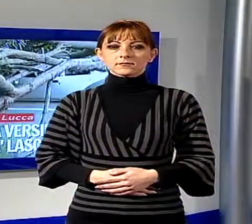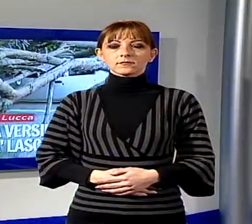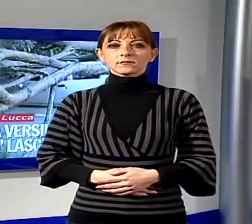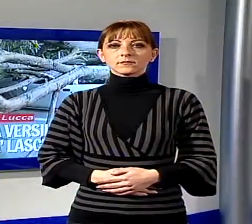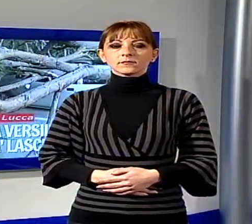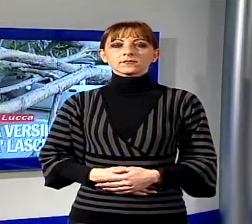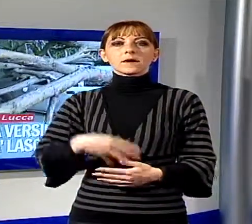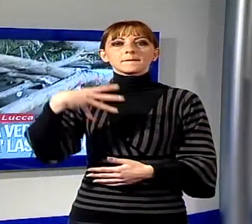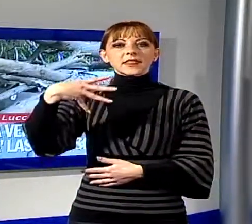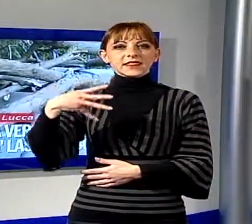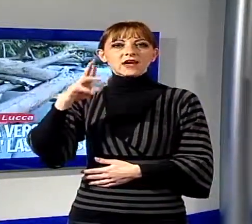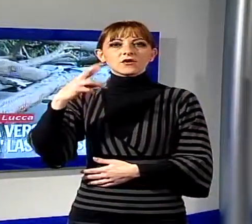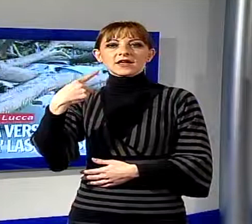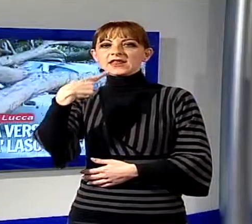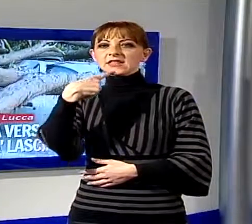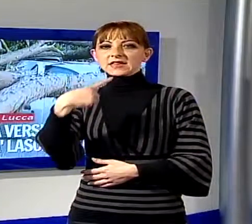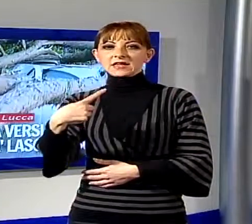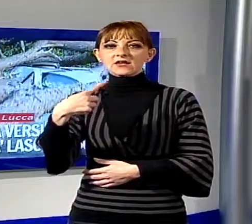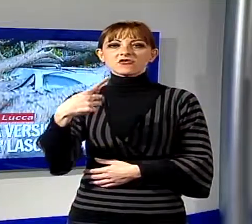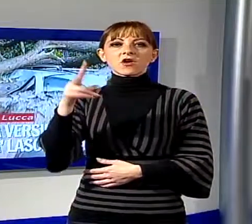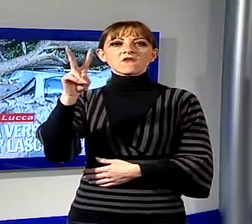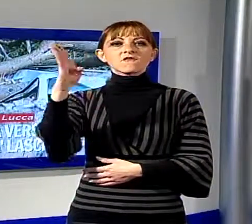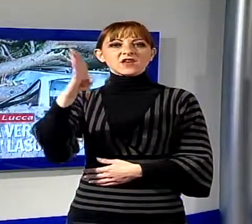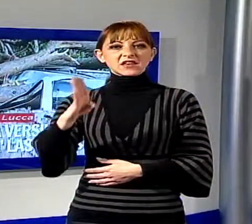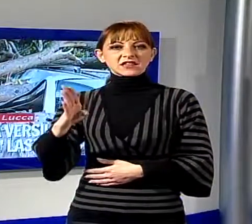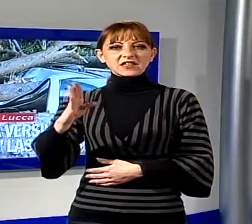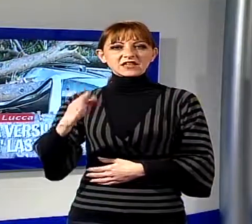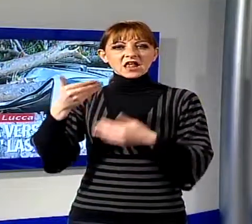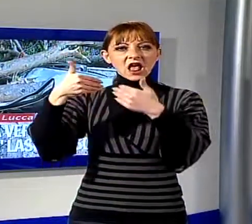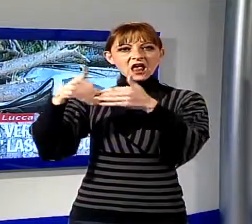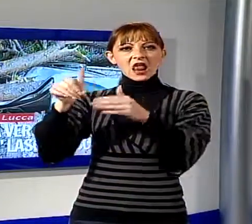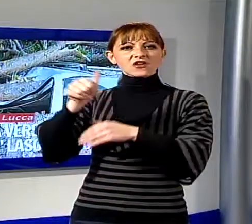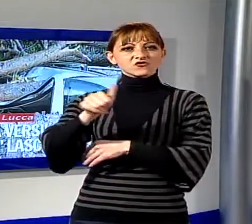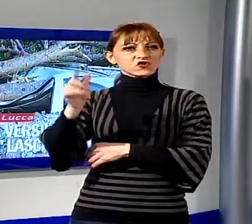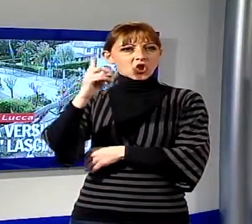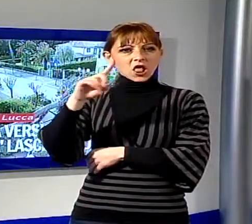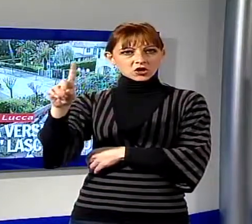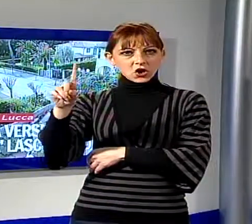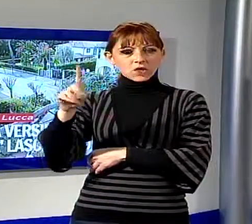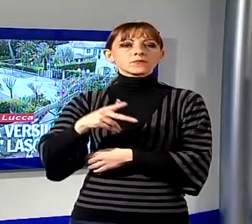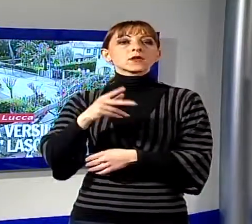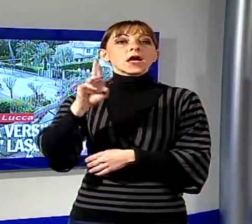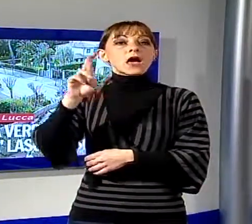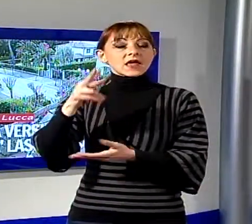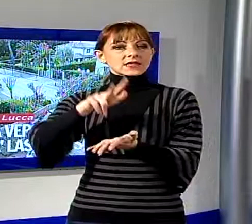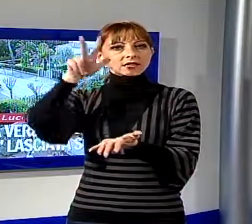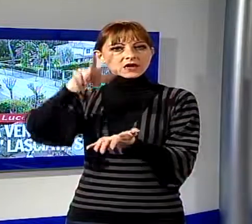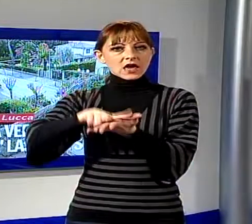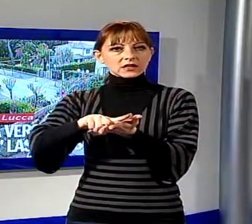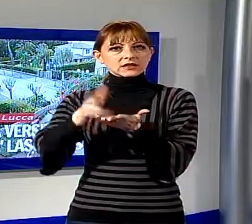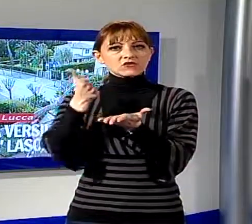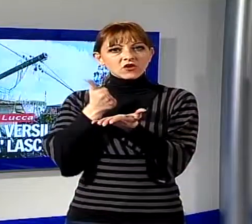Renzi, la Versilia non sarà lasciata sola. Parlando con il sottosegretario Manzione, il Premier ha garantito che il governo